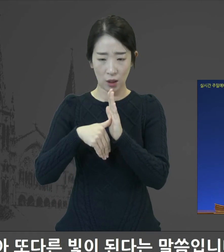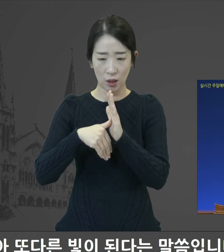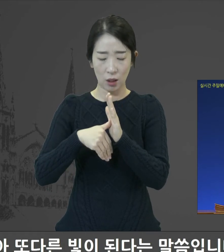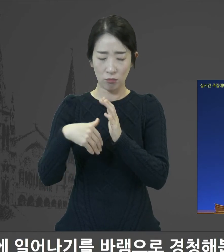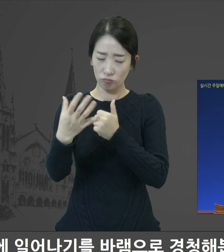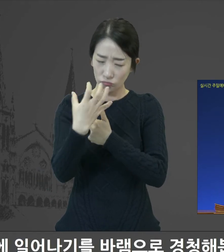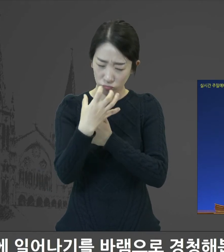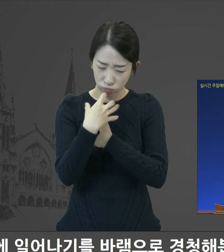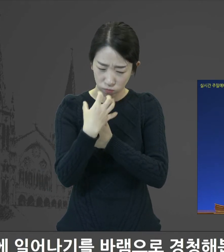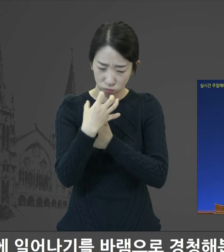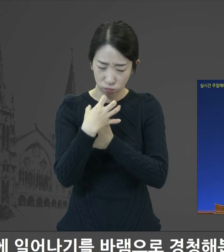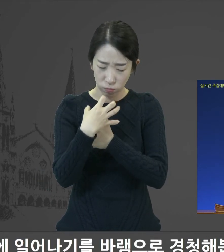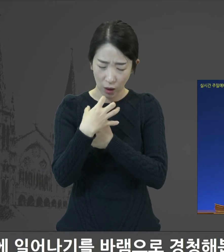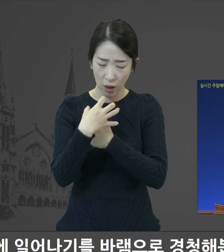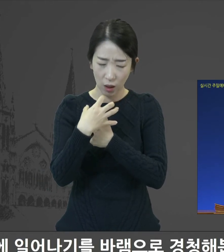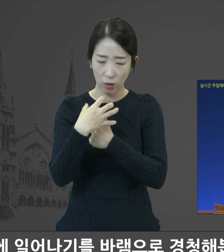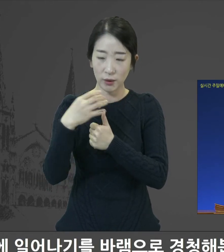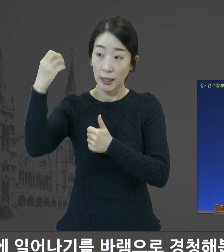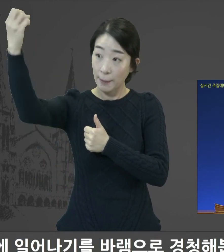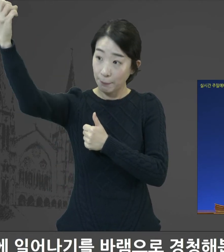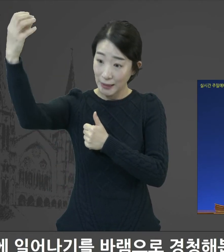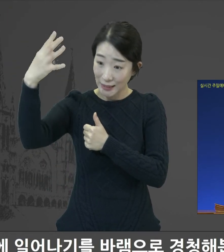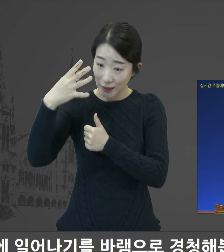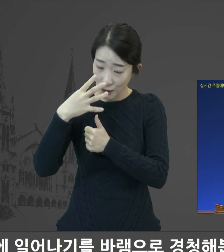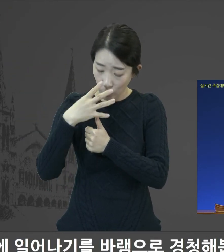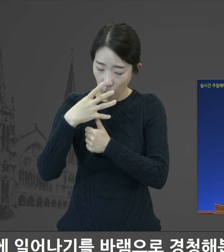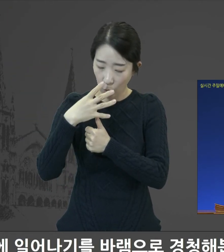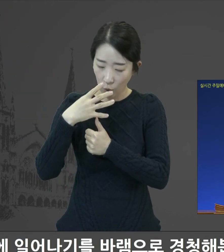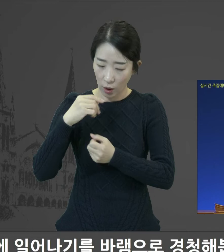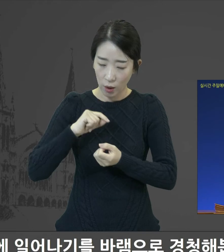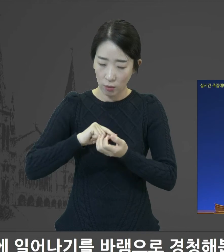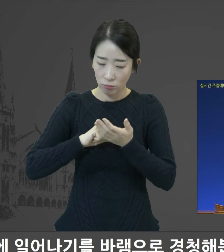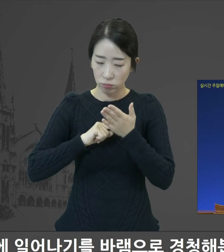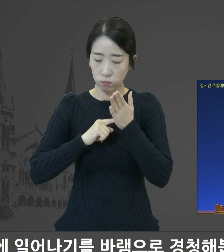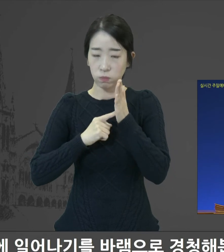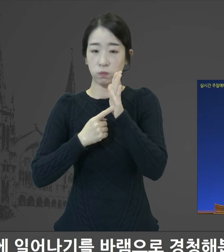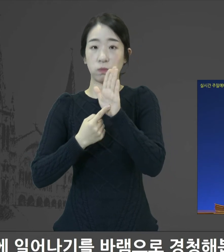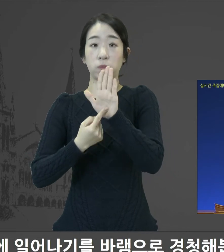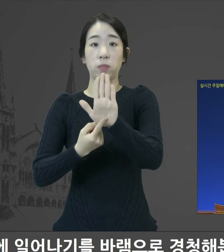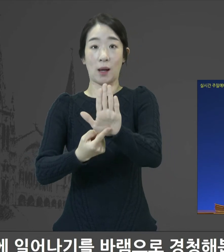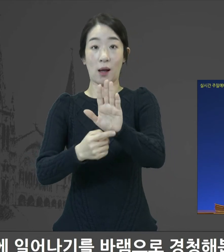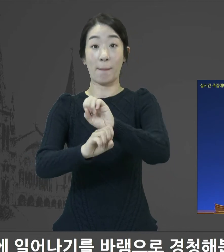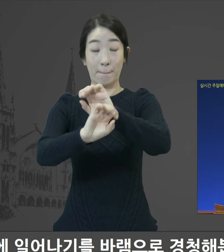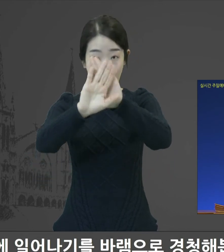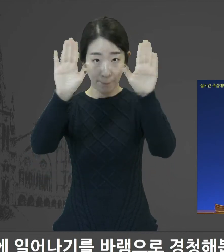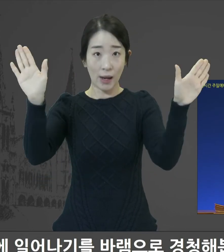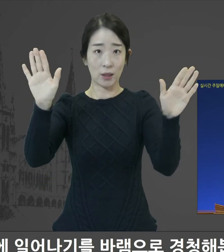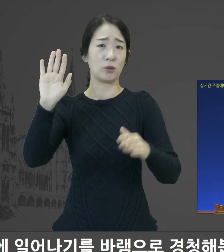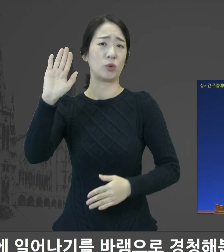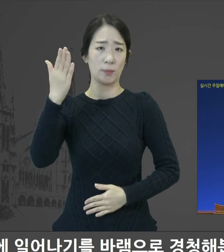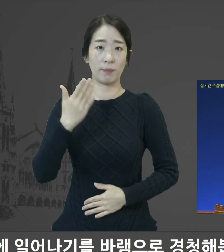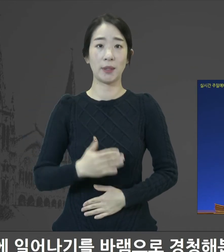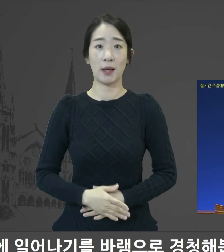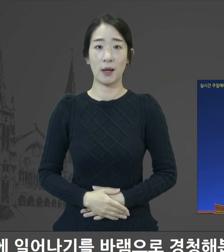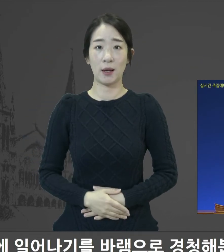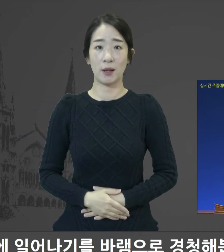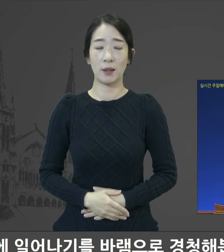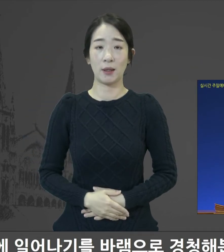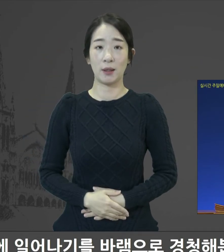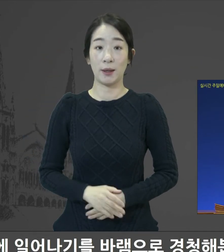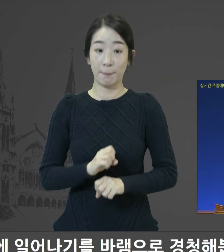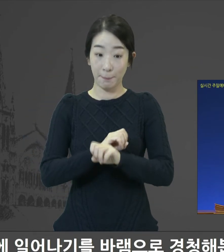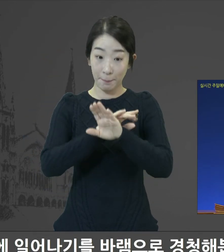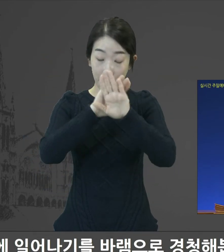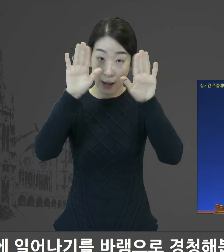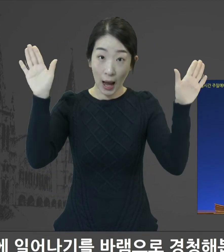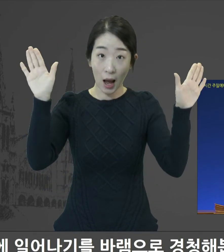것들이 빛으로 말미암아 이렇게 드러나 밝아지게 됩니다. 이 밝아지는